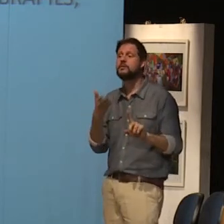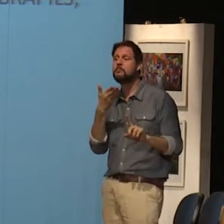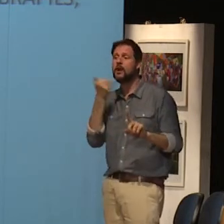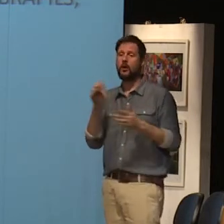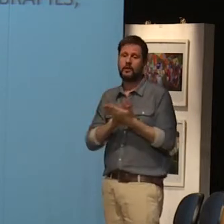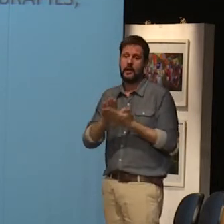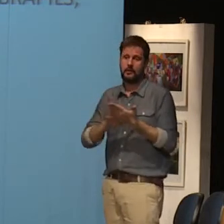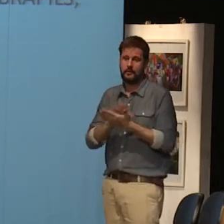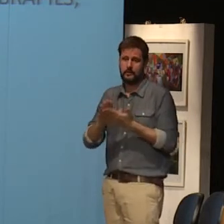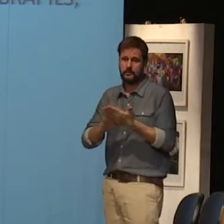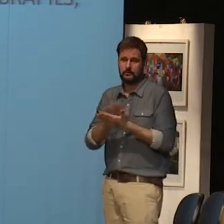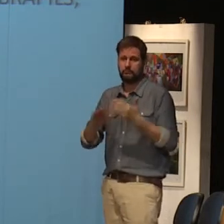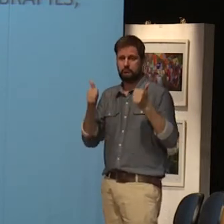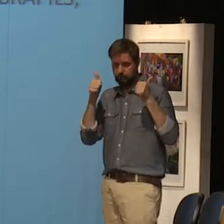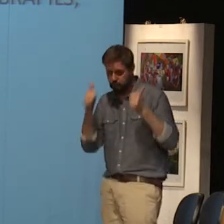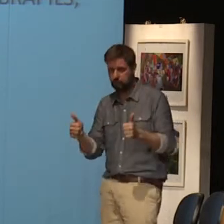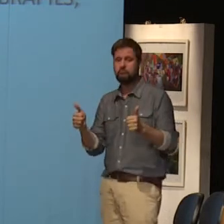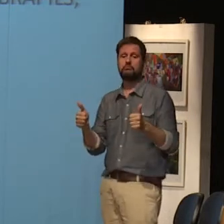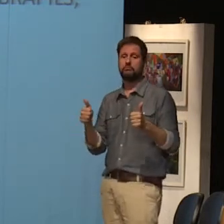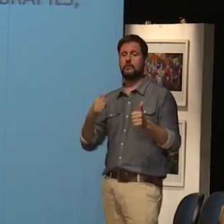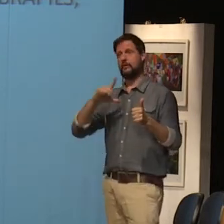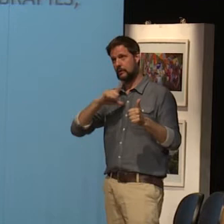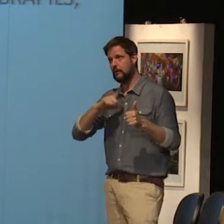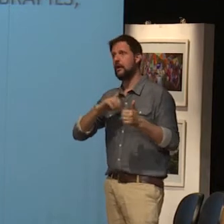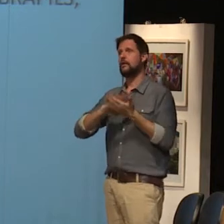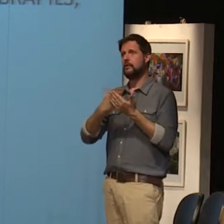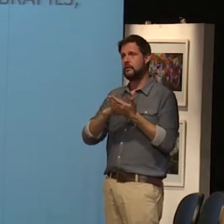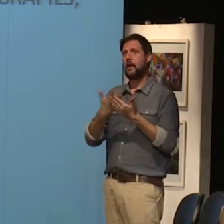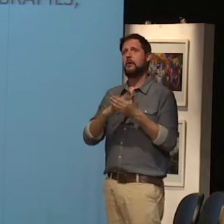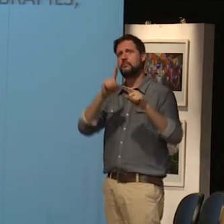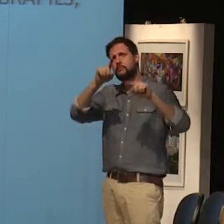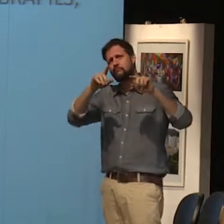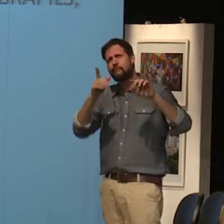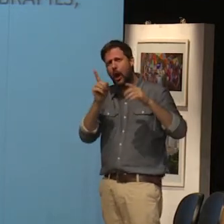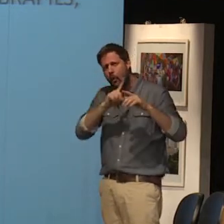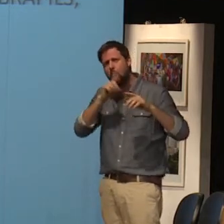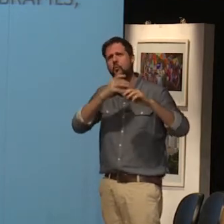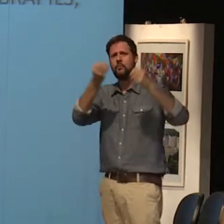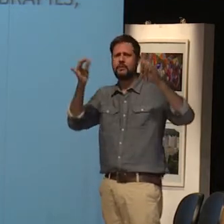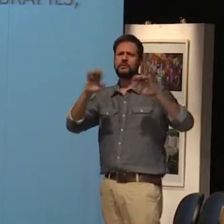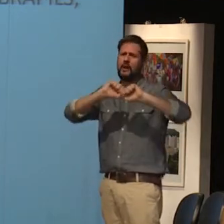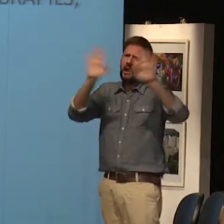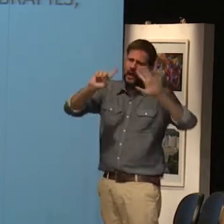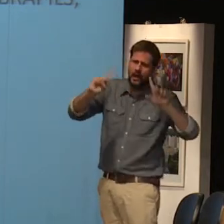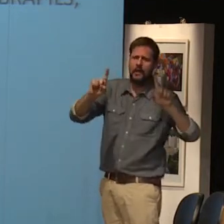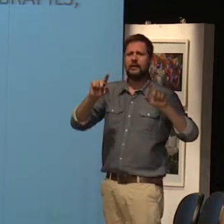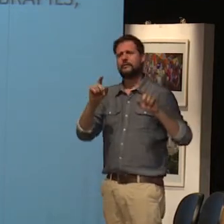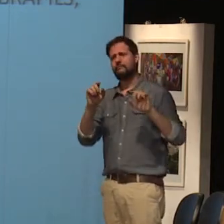está 100%, mas é melhor do que nada, né? É algo que alcançamos. Temos,